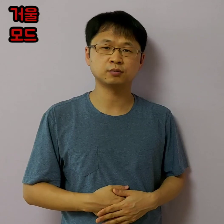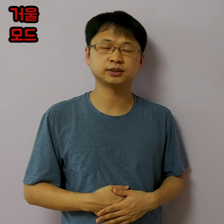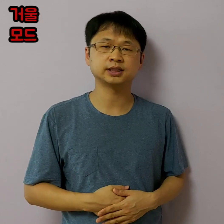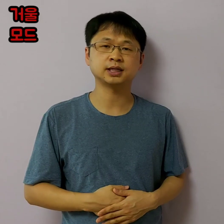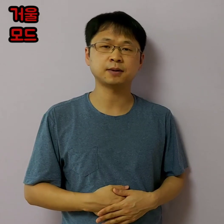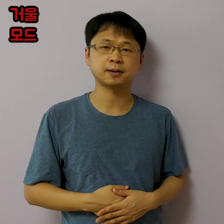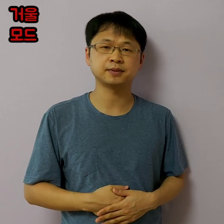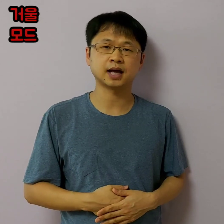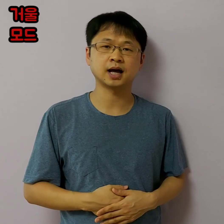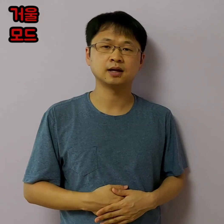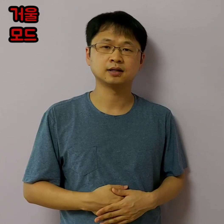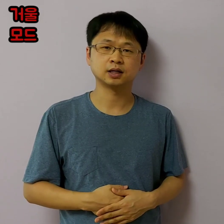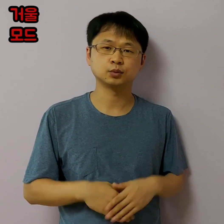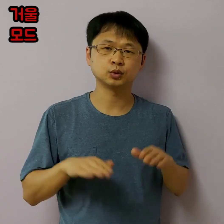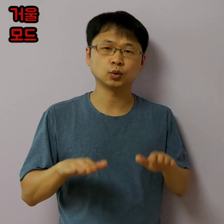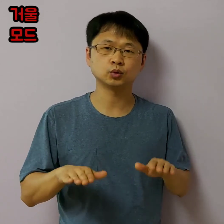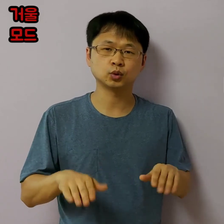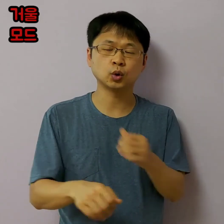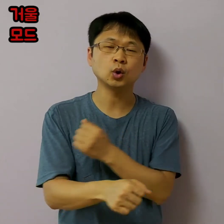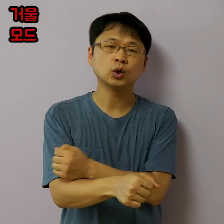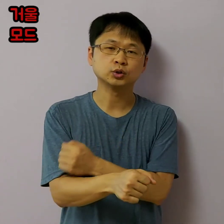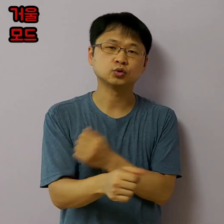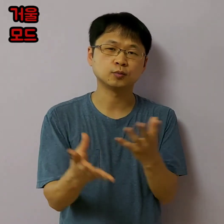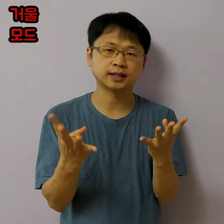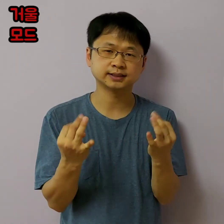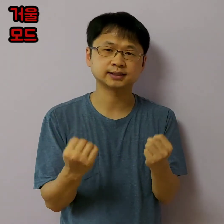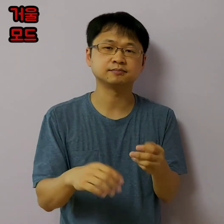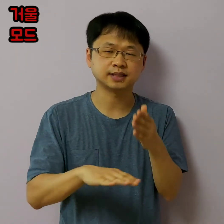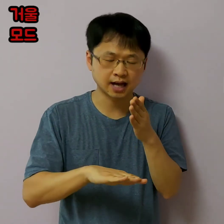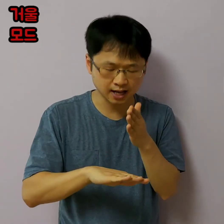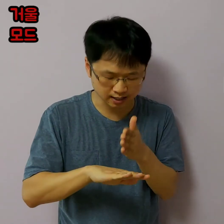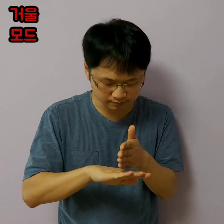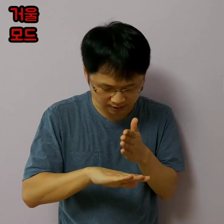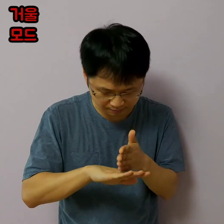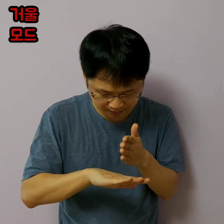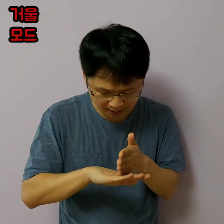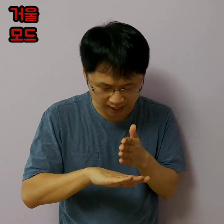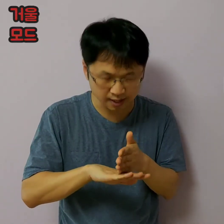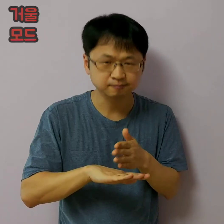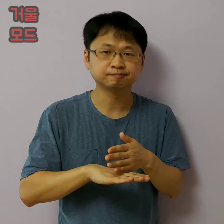배워보시기 바랍니다. 여러분, 오늘도 수고 많으셨습니다. 감사합니다.